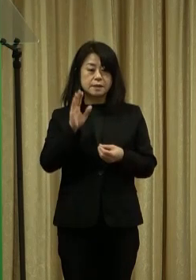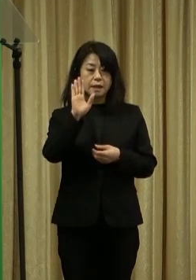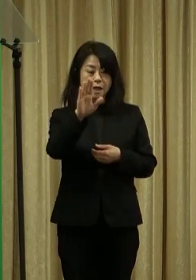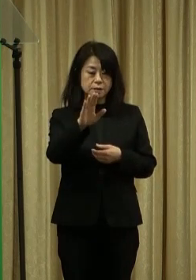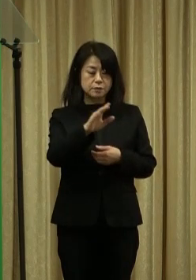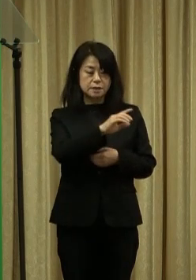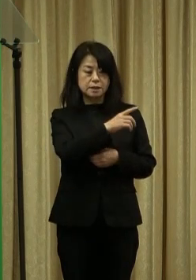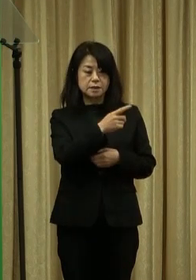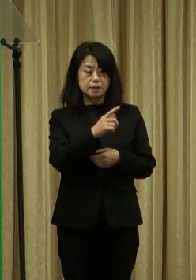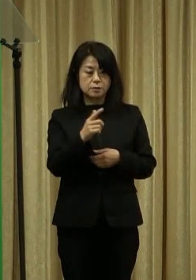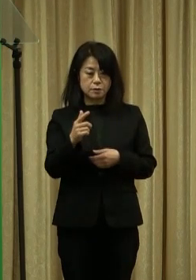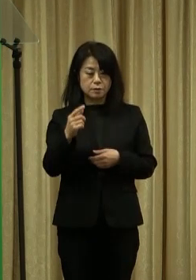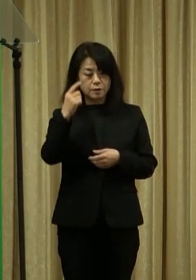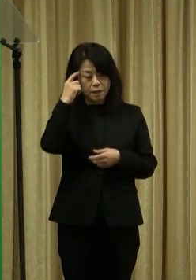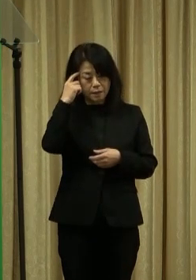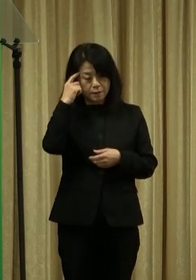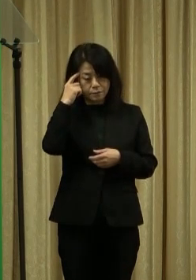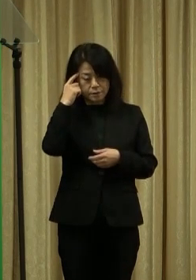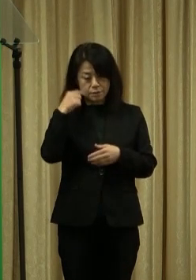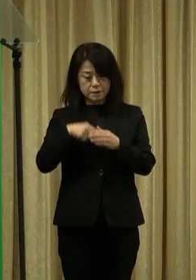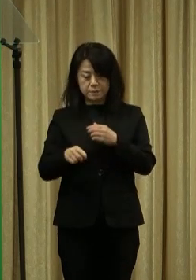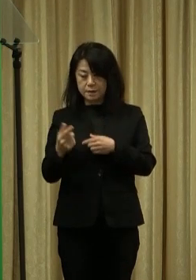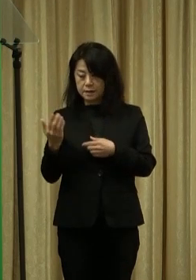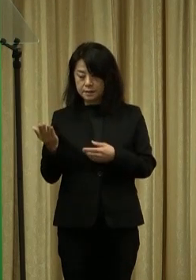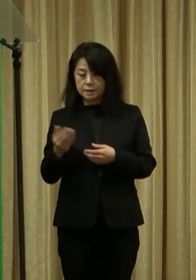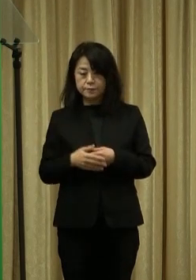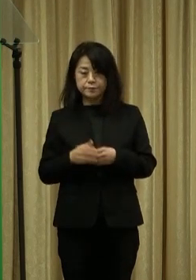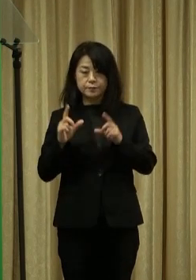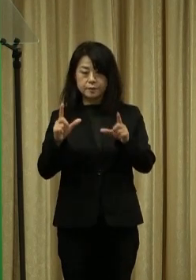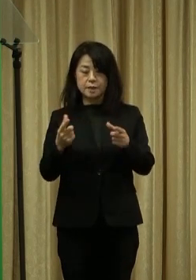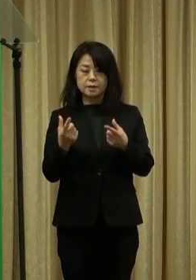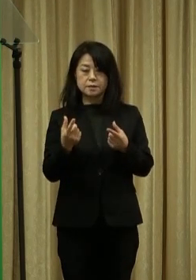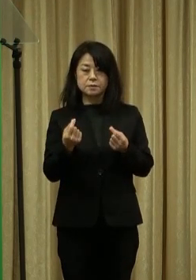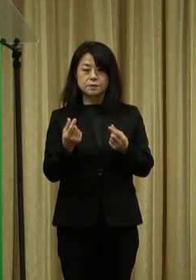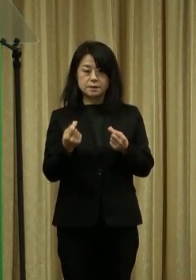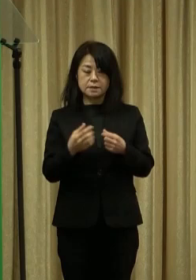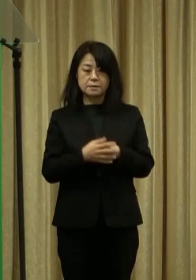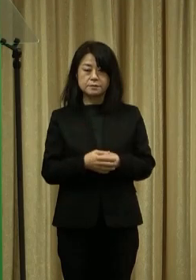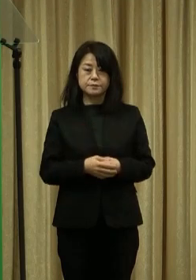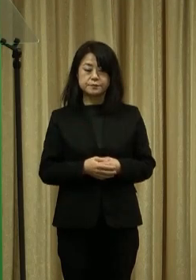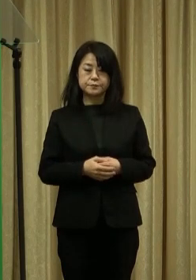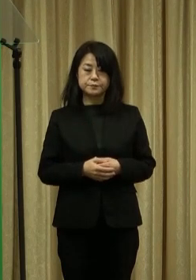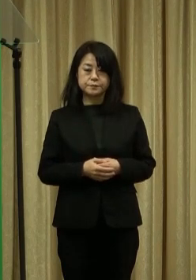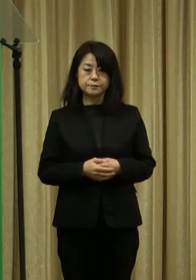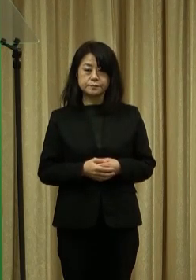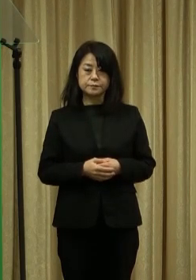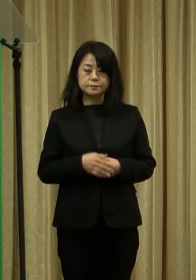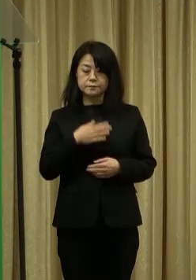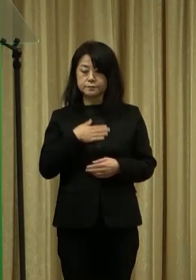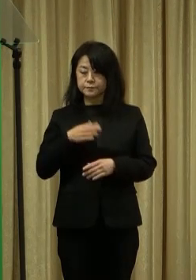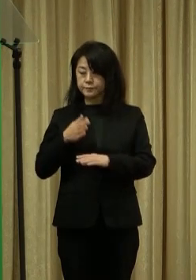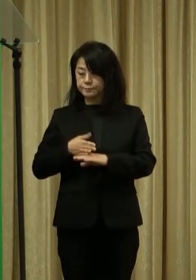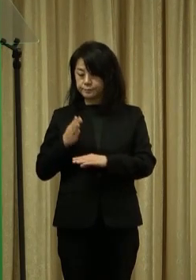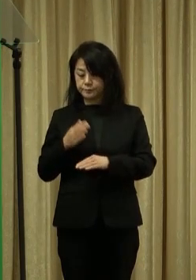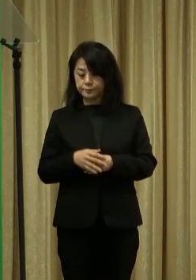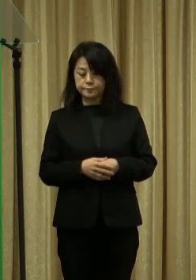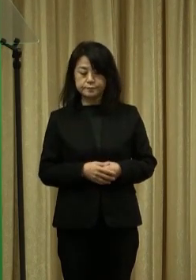いろいろ考えるということ で、少なくとも前には考えられる、そういうことはないと思います。 わかりました、ありがとうござい